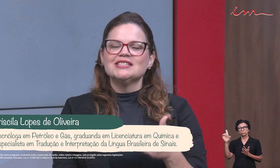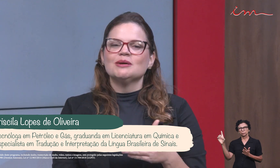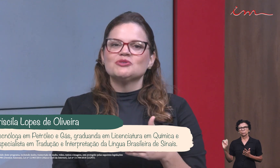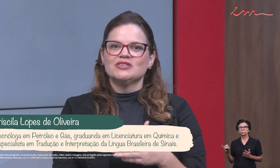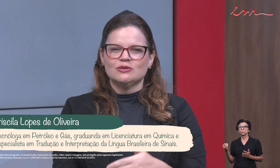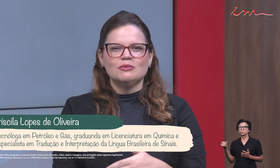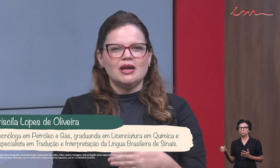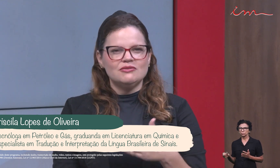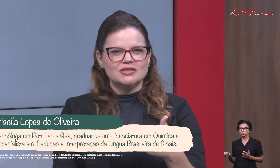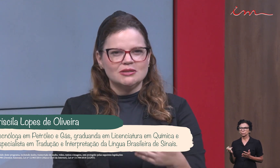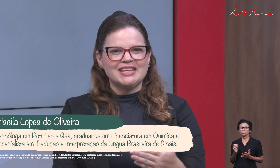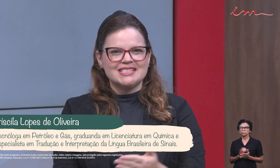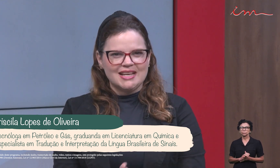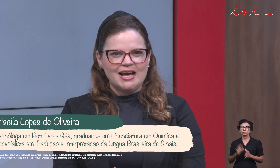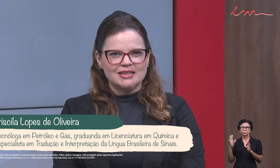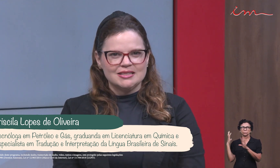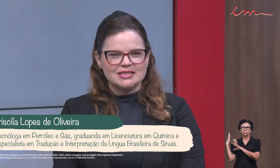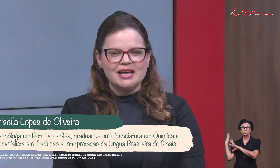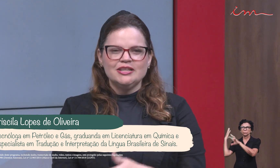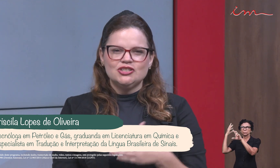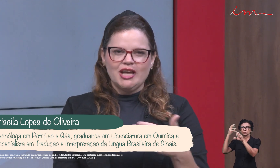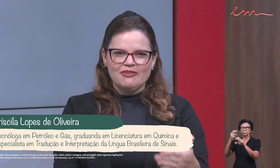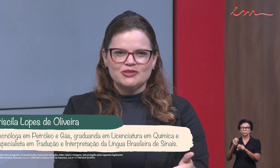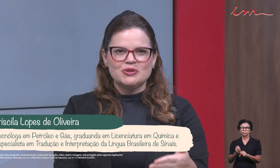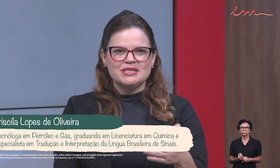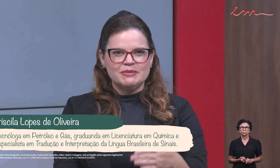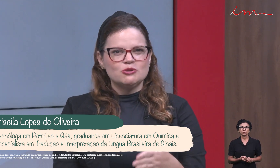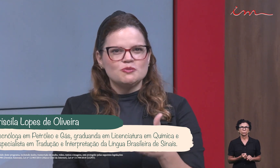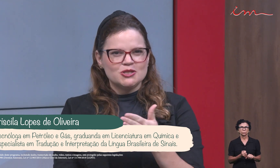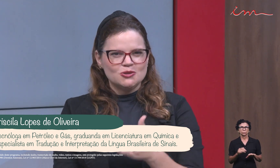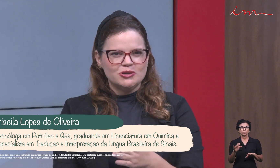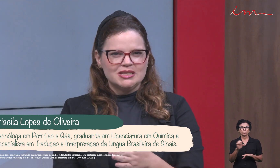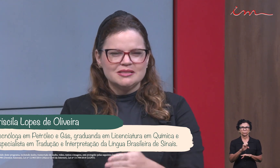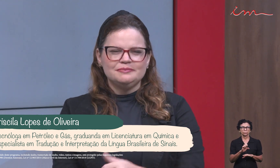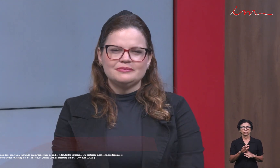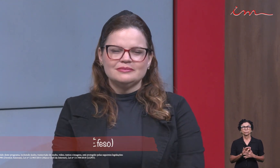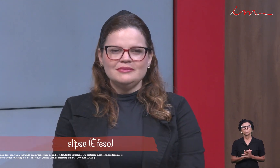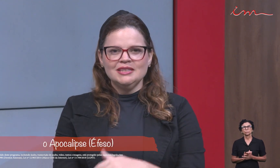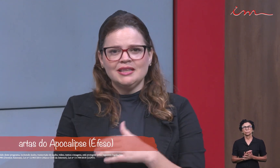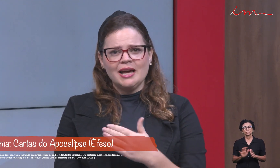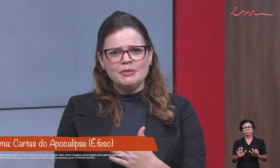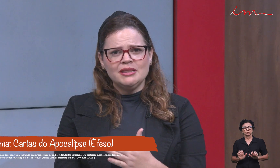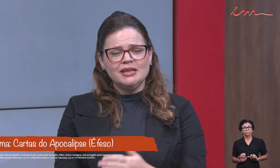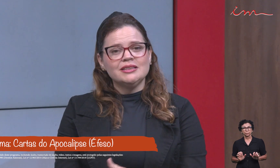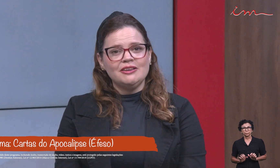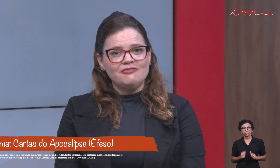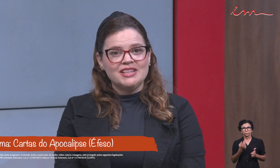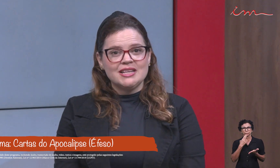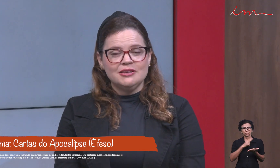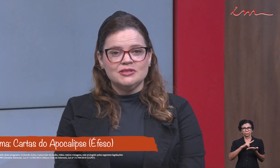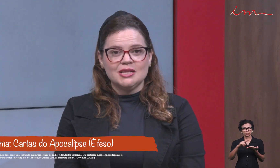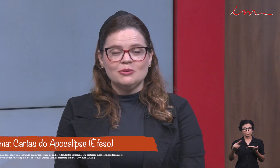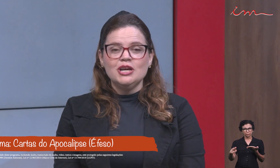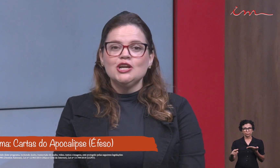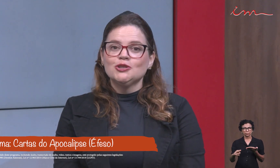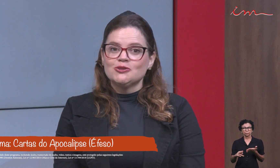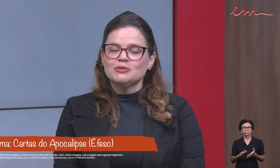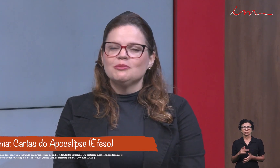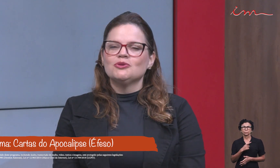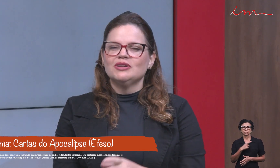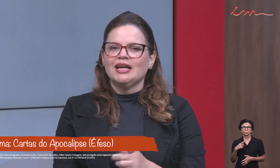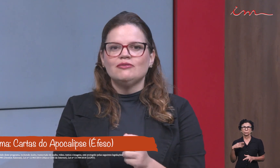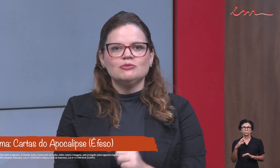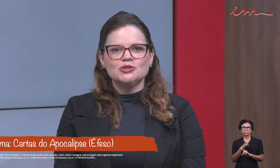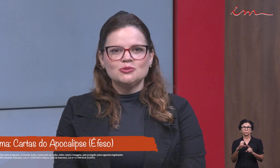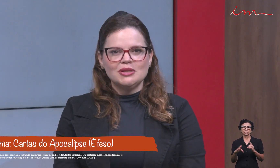de que estamos fazendo uma revisão das cartas de Éfeso, Esmina, os pastores na EBD tem feito essa revisão e nós